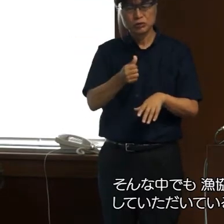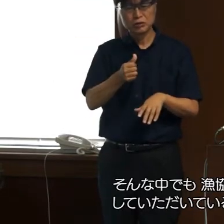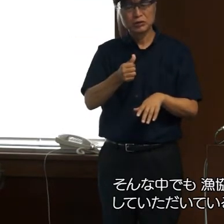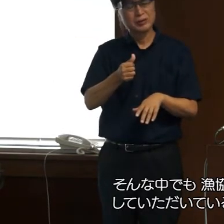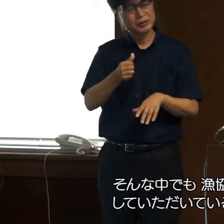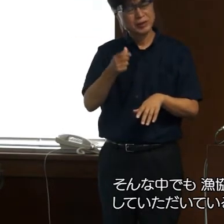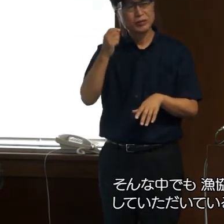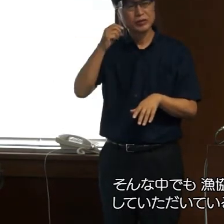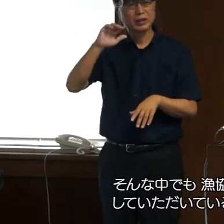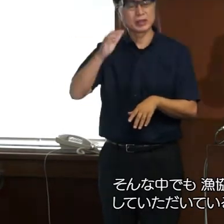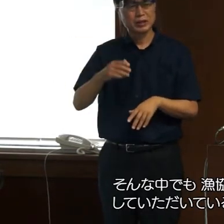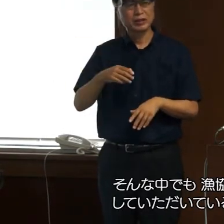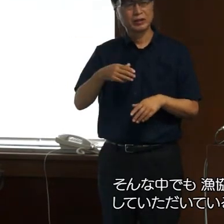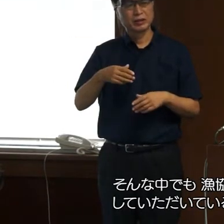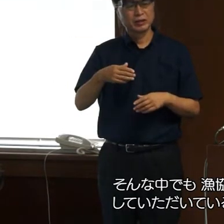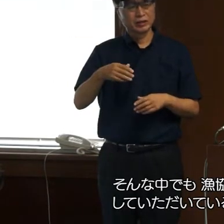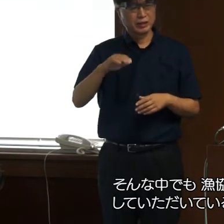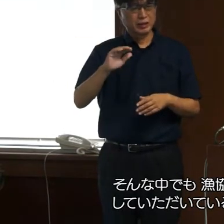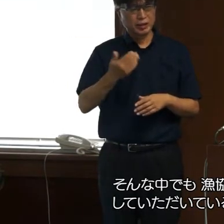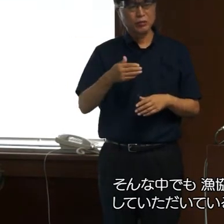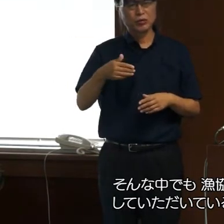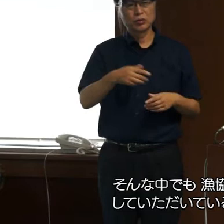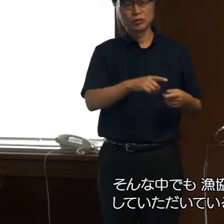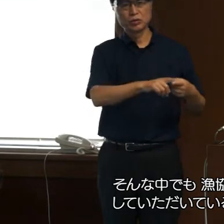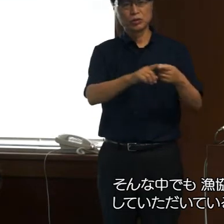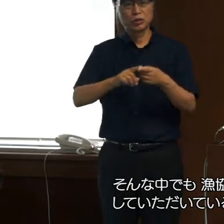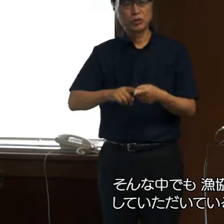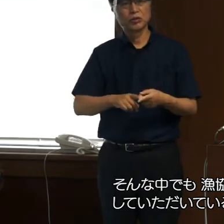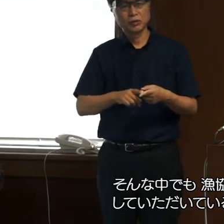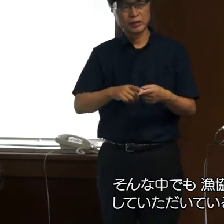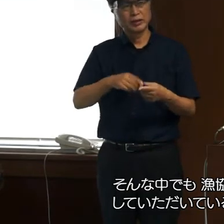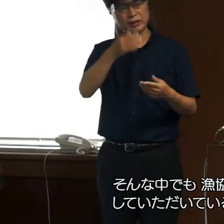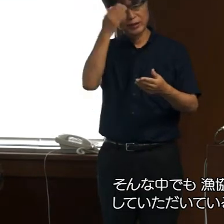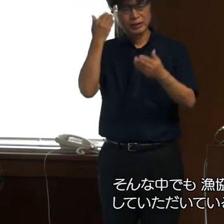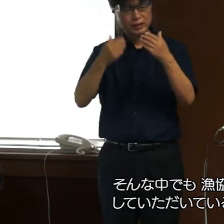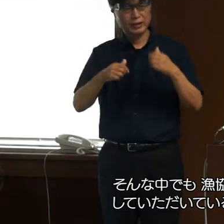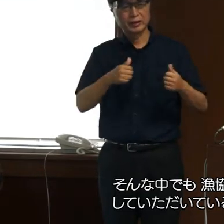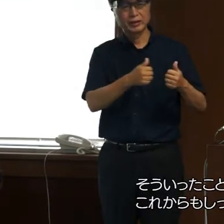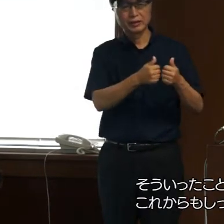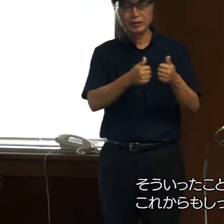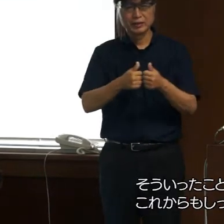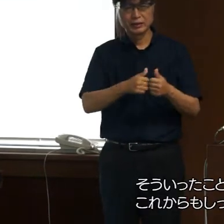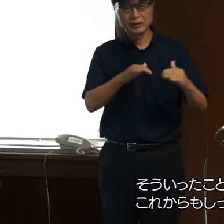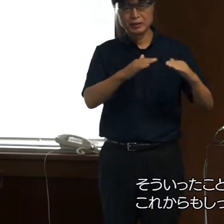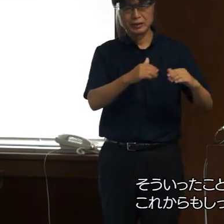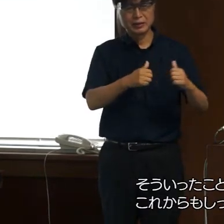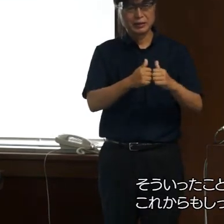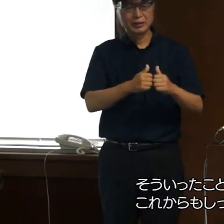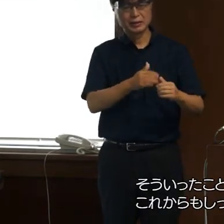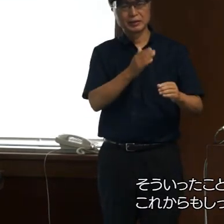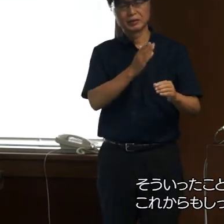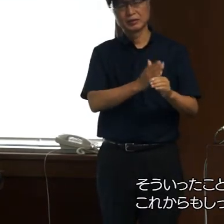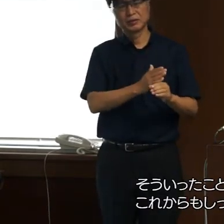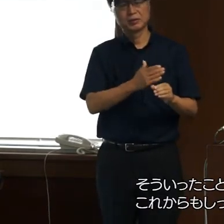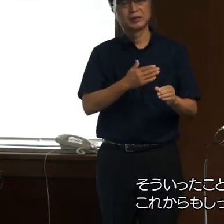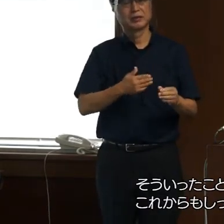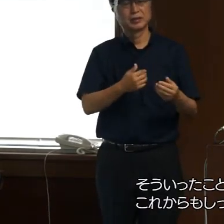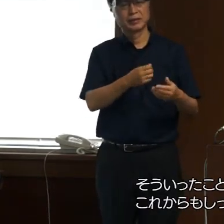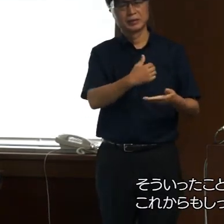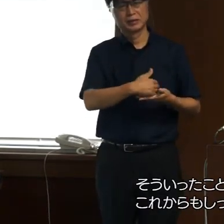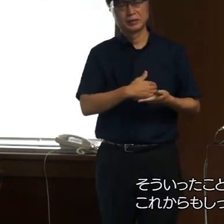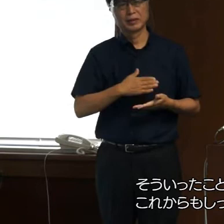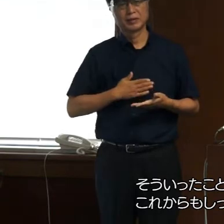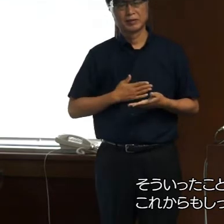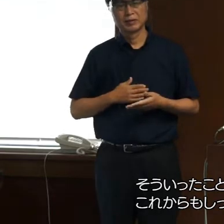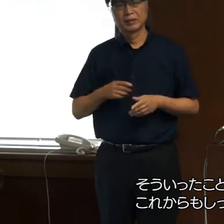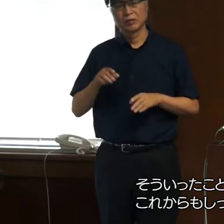でも漁協は真摯に検討をしていただいていると認識しておりますので、まあ、そういったことを受けて、これからもし